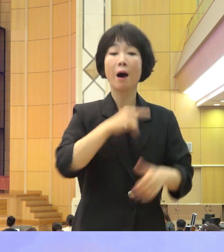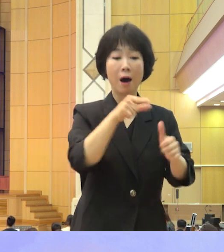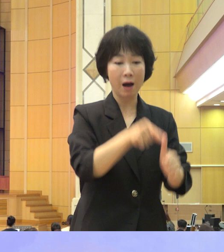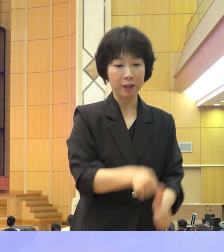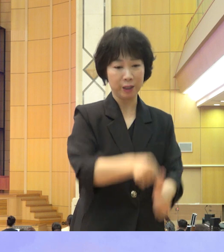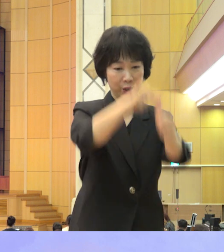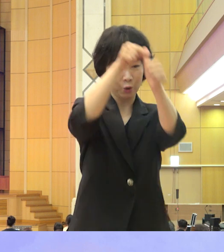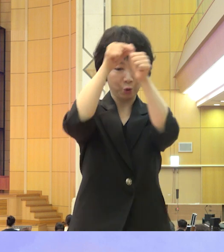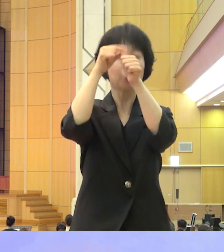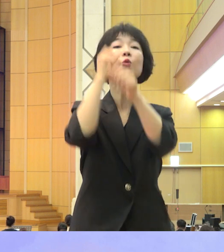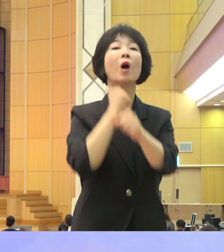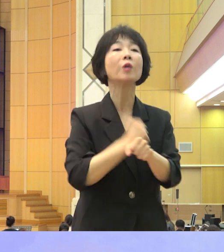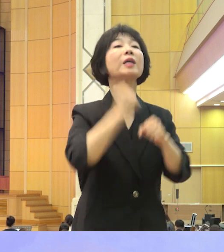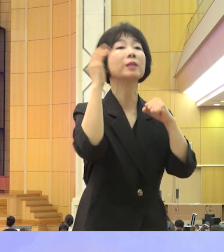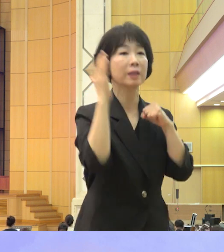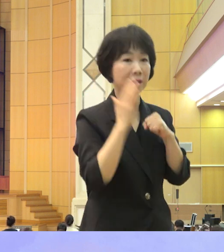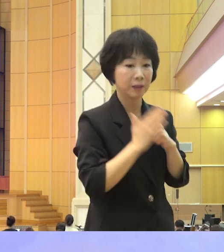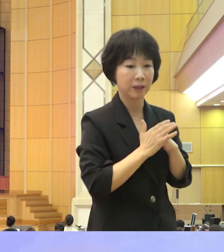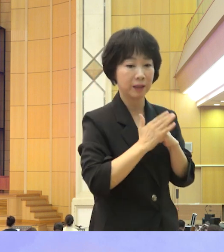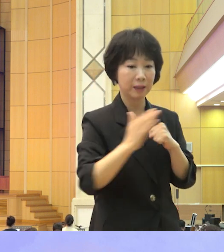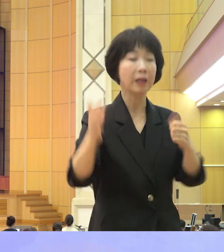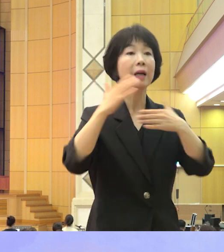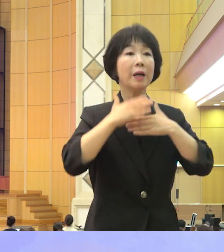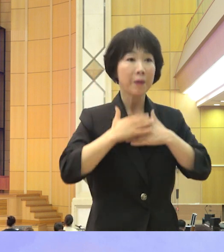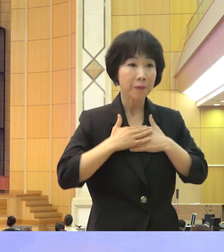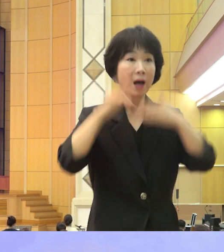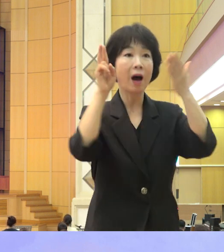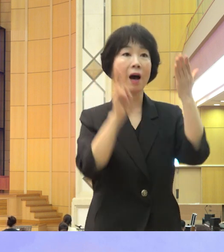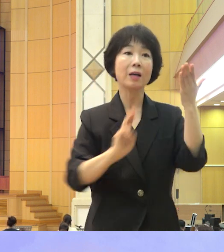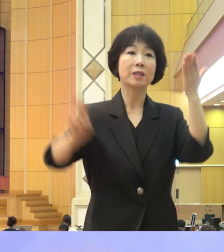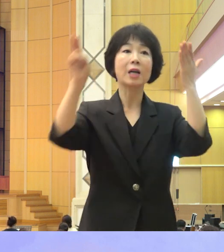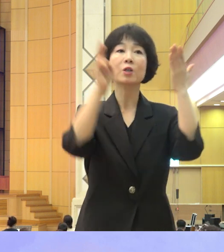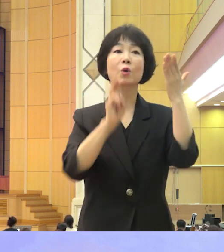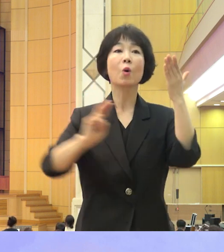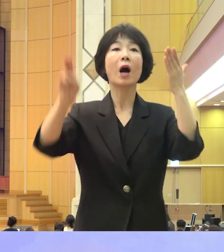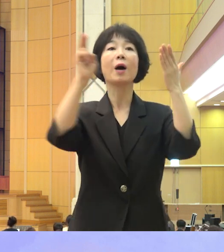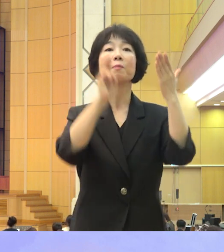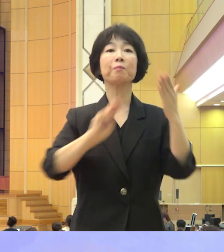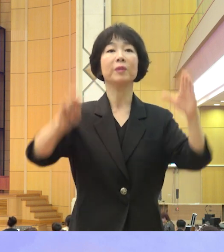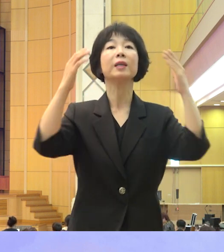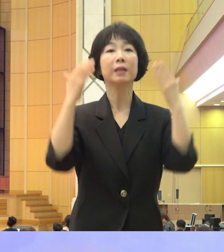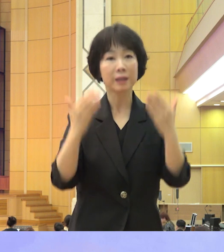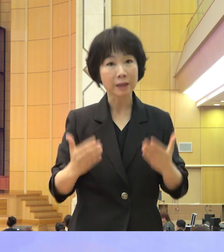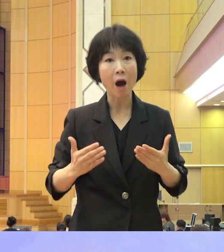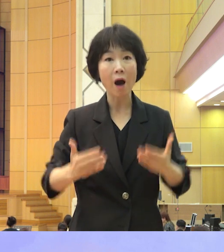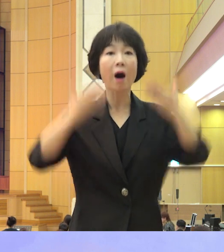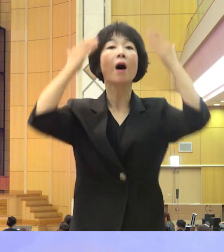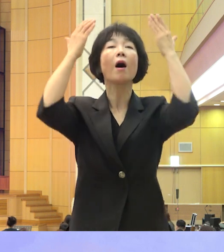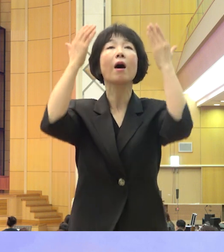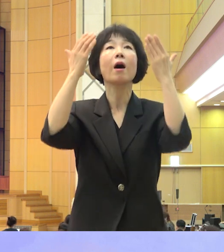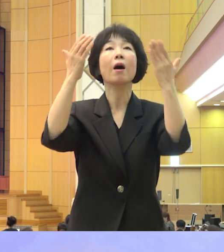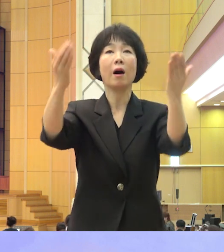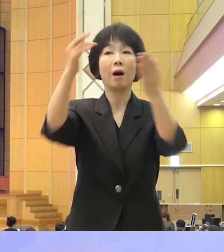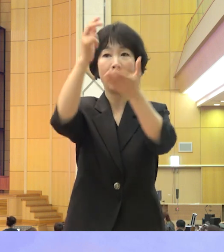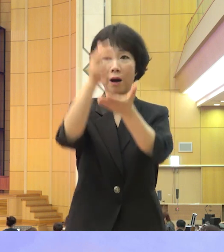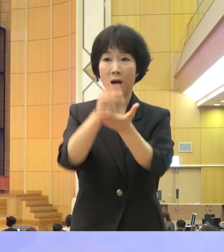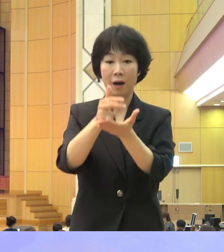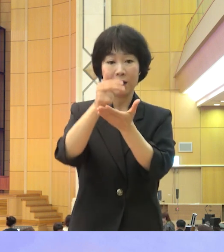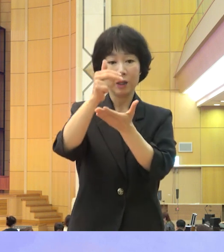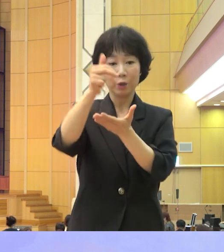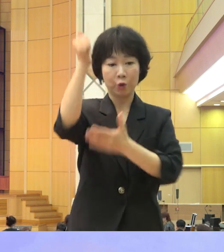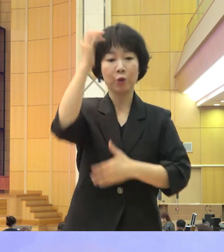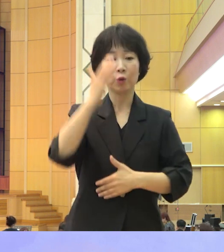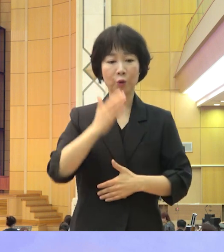주님 나를 구원했으니 나 찬송합니다.